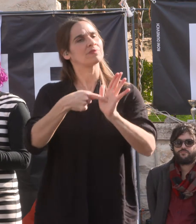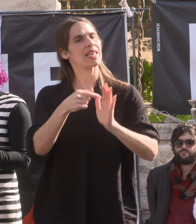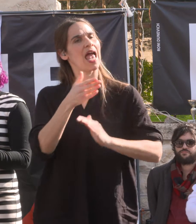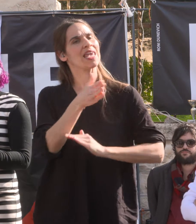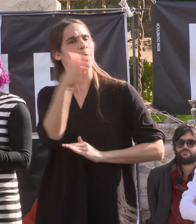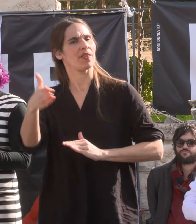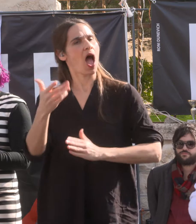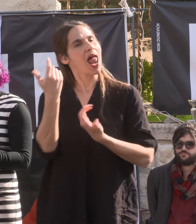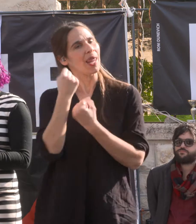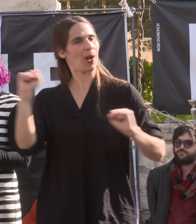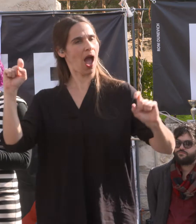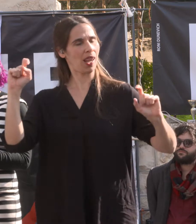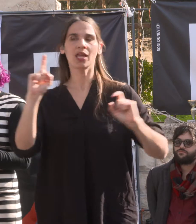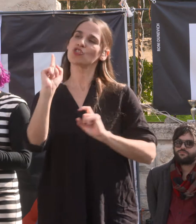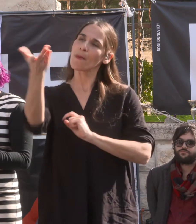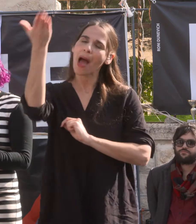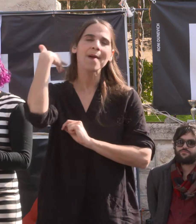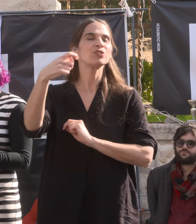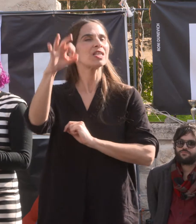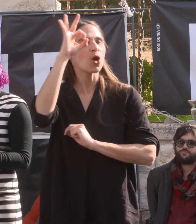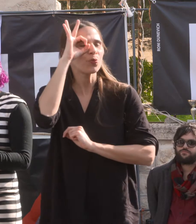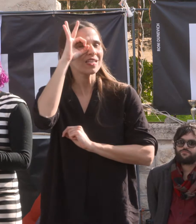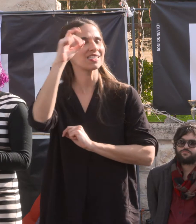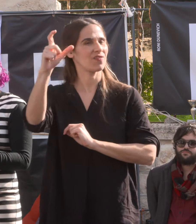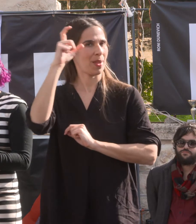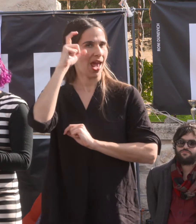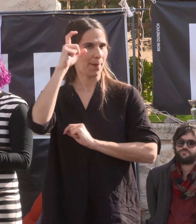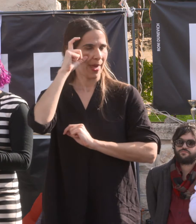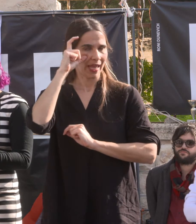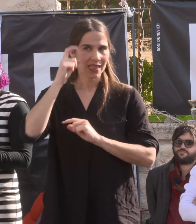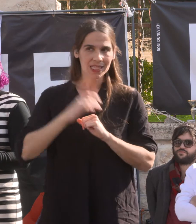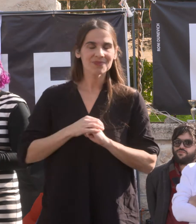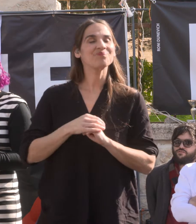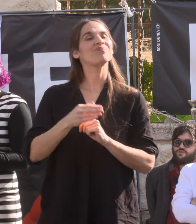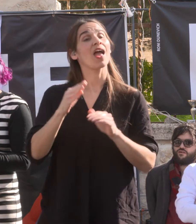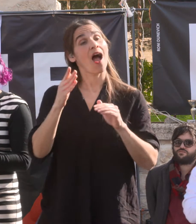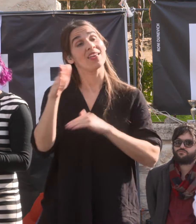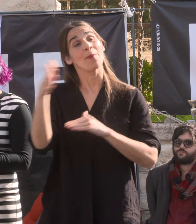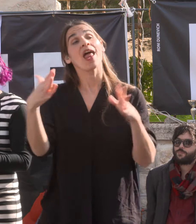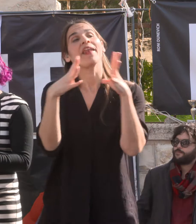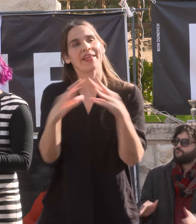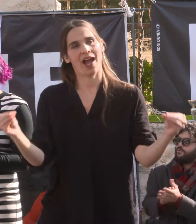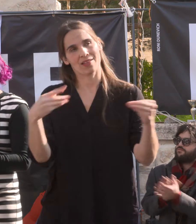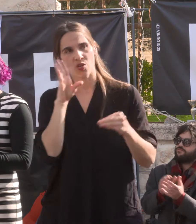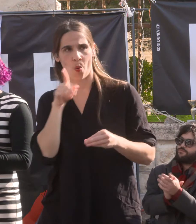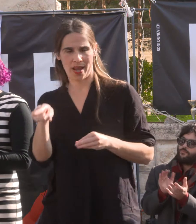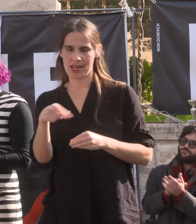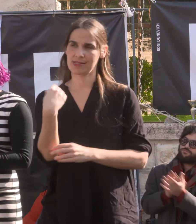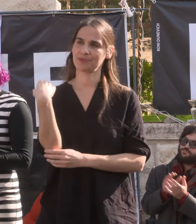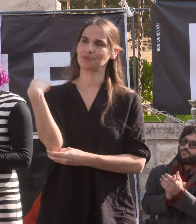הליברלי של פעם, של ז'בוטינסקי ומנחם בגין. הימין הנכחד, אני קוראת לו.